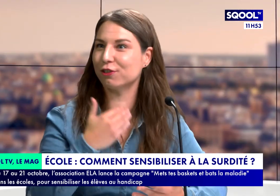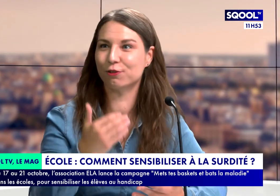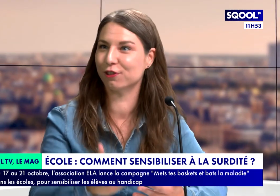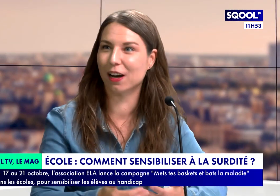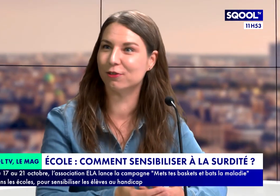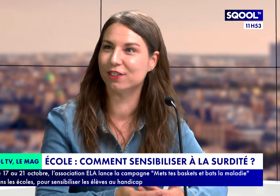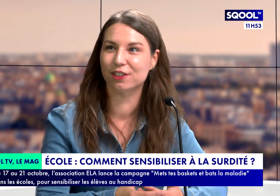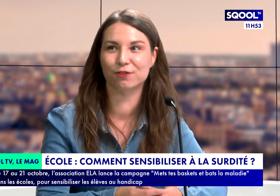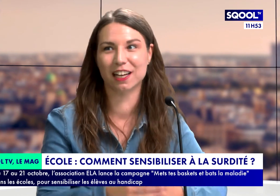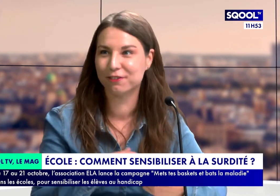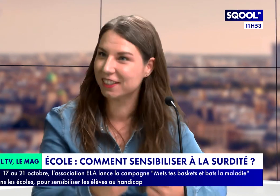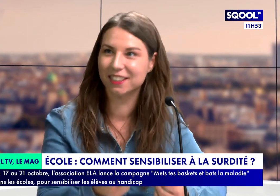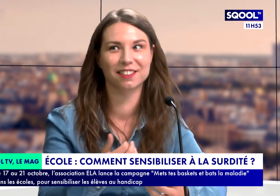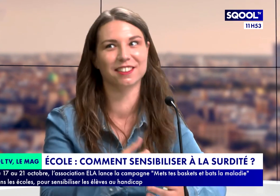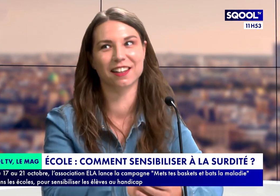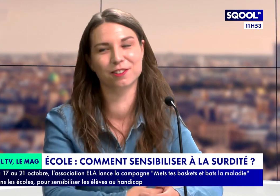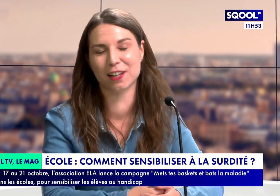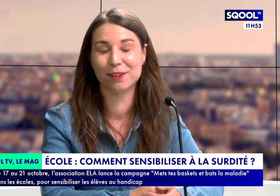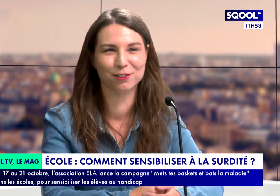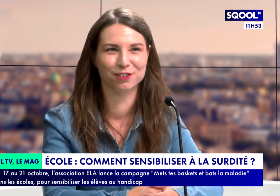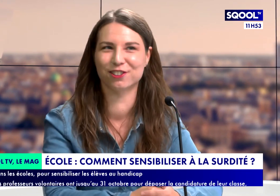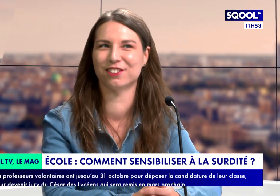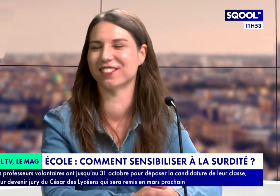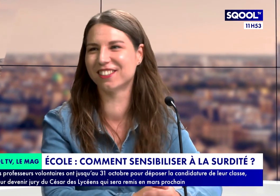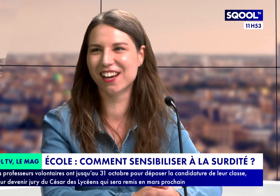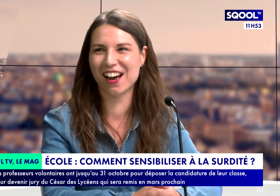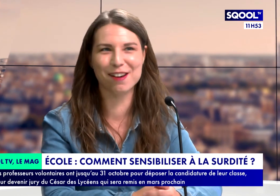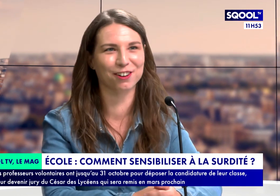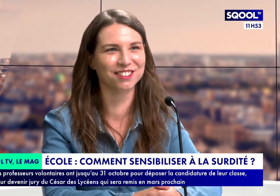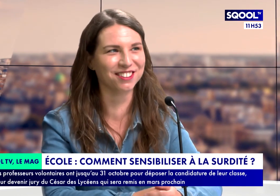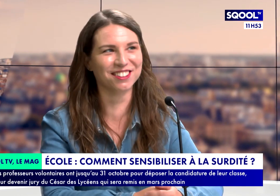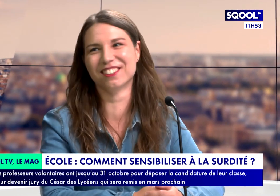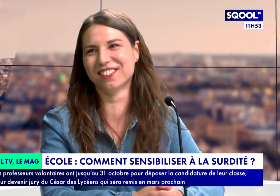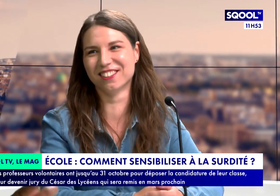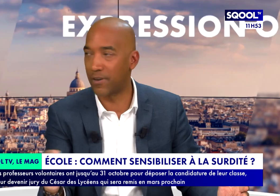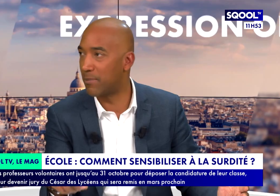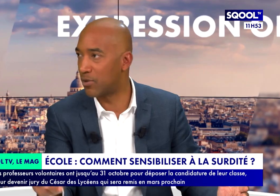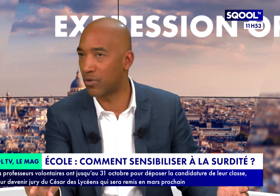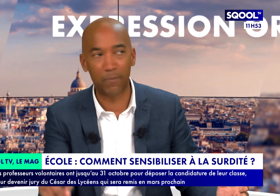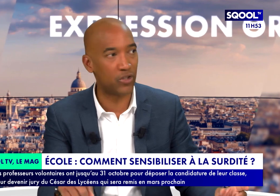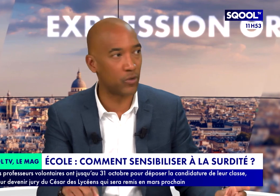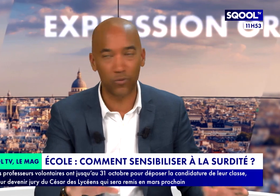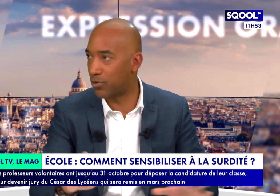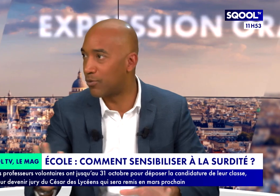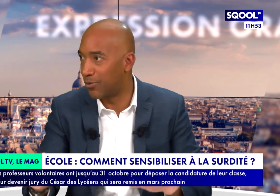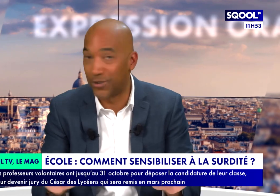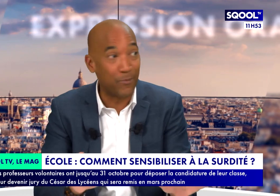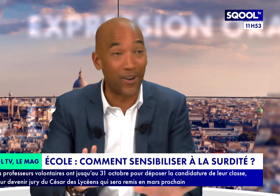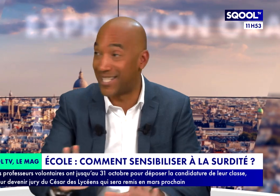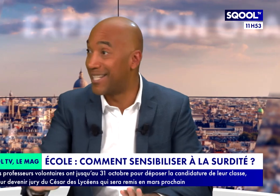au fur et à mesure. On affine, il y a tellement de choses à apprendre. Dans la foulée, on va faire une émission sur la pêche où vous allez pouvoir signer.